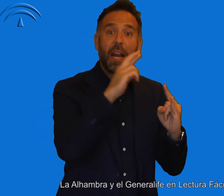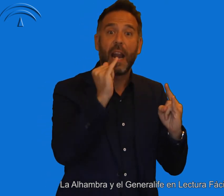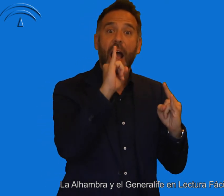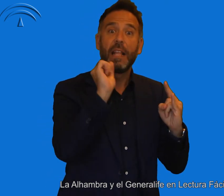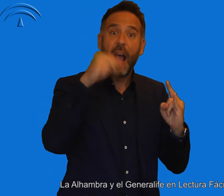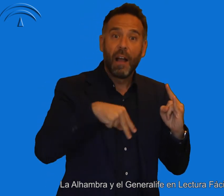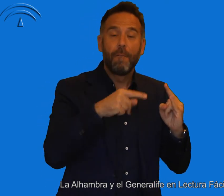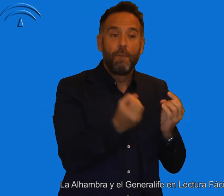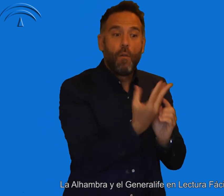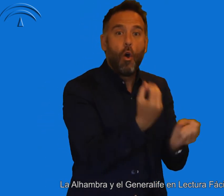aguas opacas.